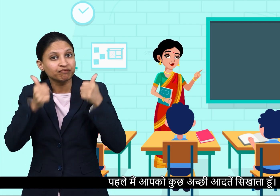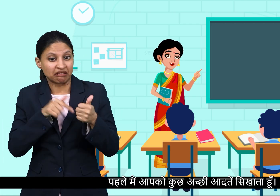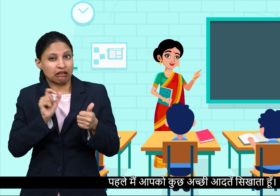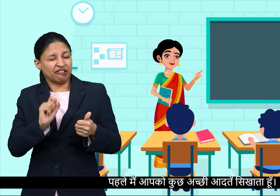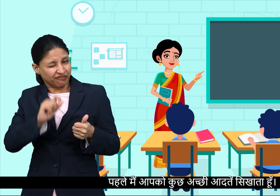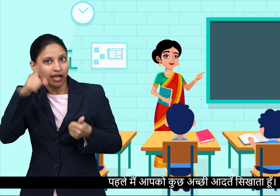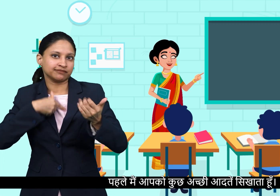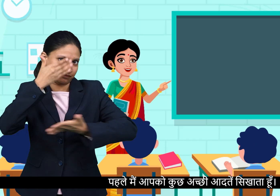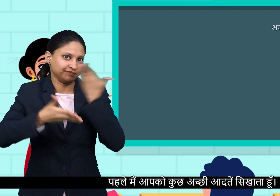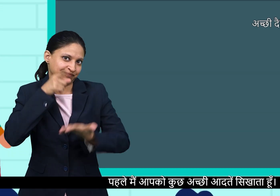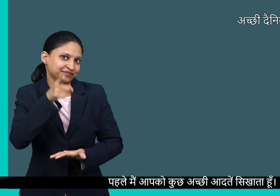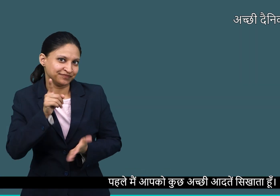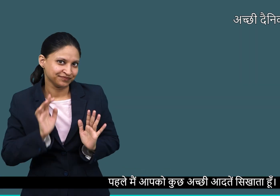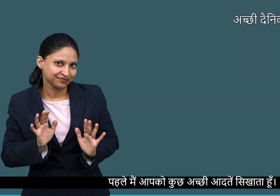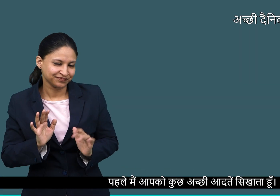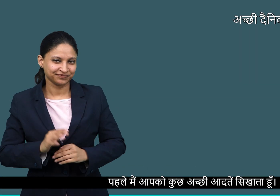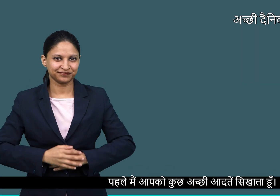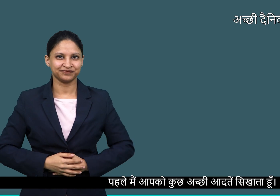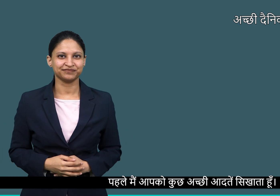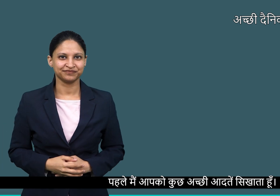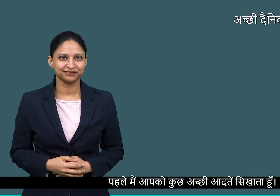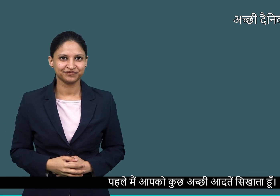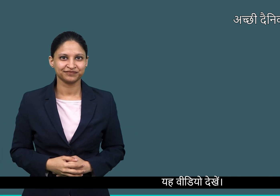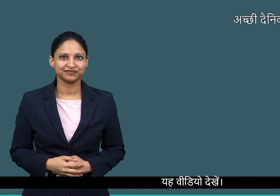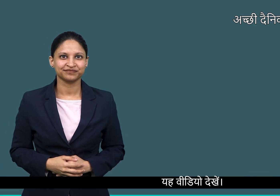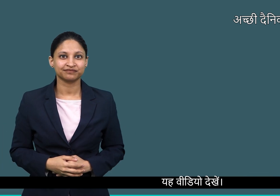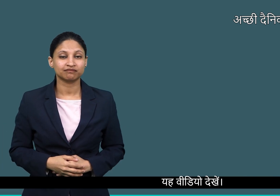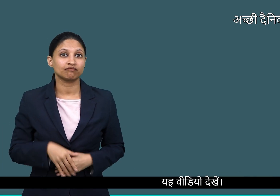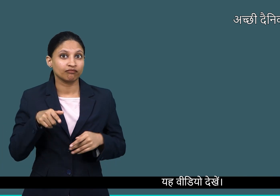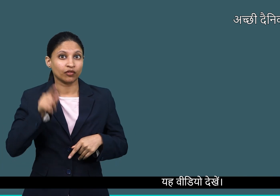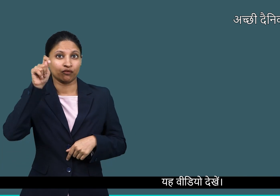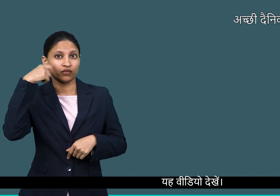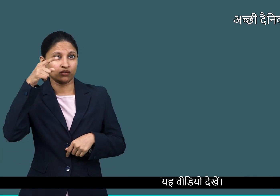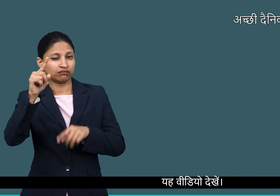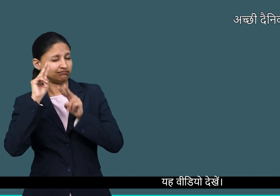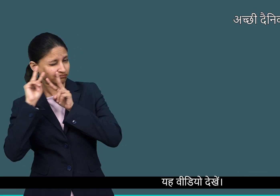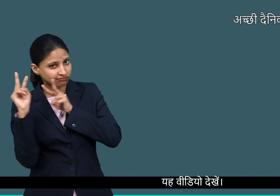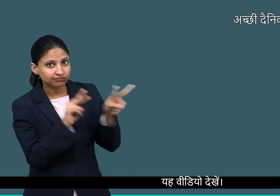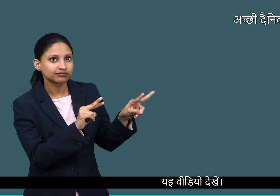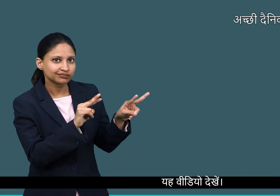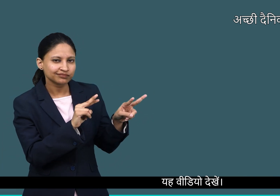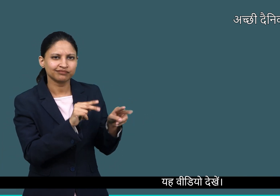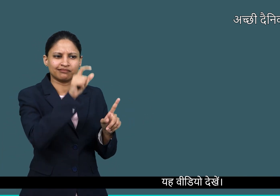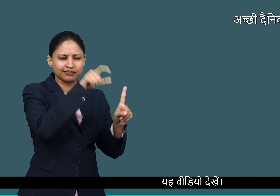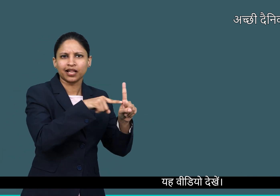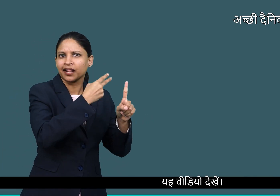मैं आपको कुछ अच्छी आदतें सिखाती हूँ। ये वीडियो देखें।